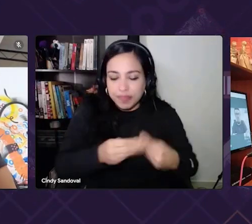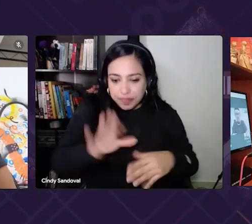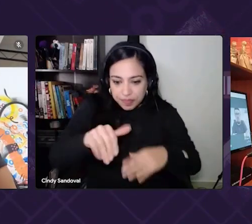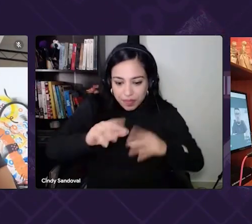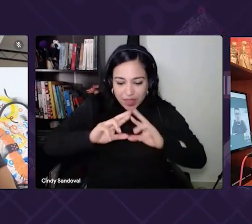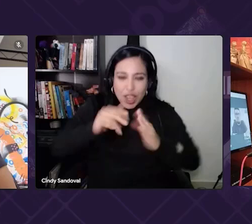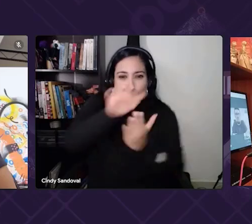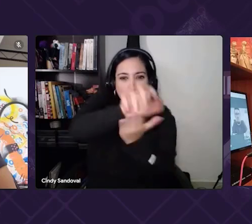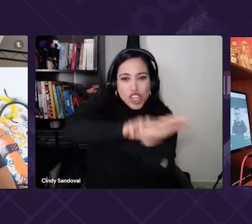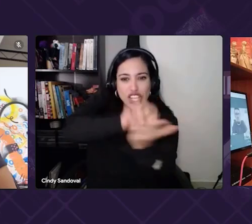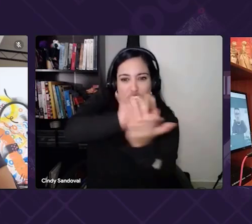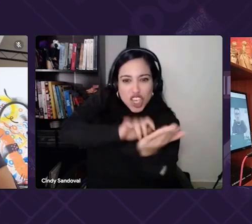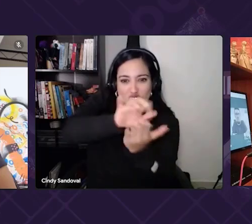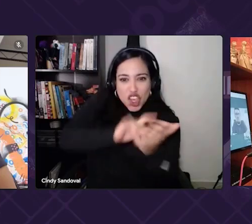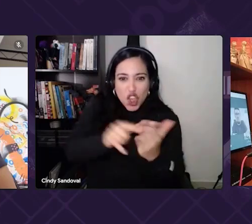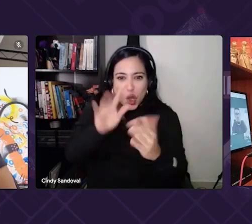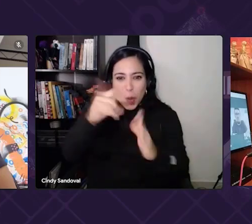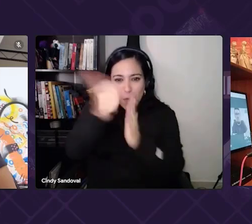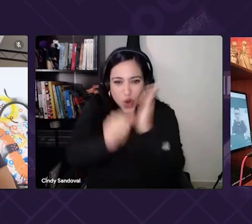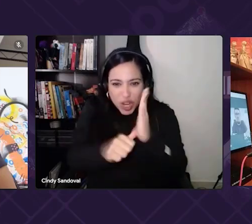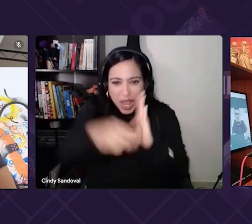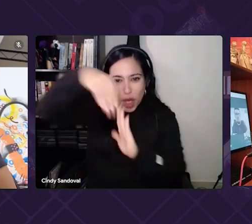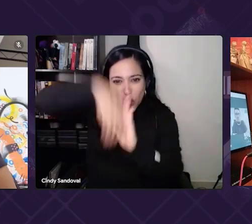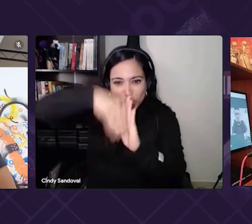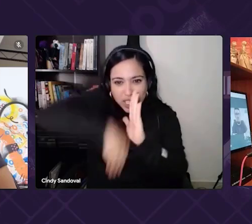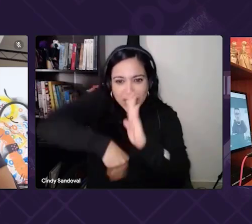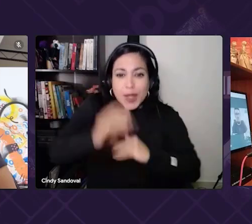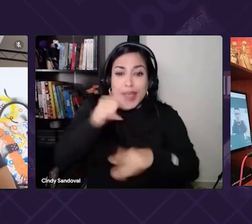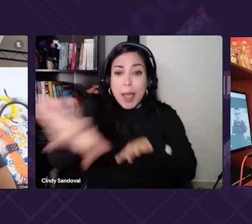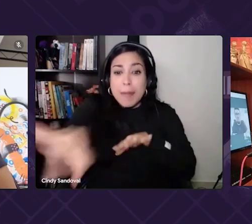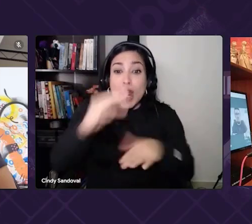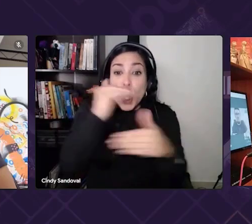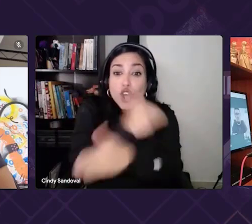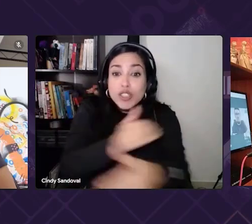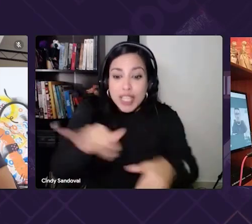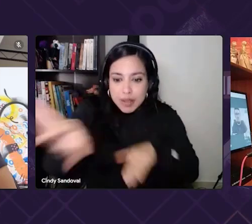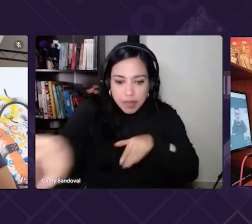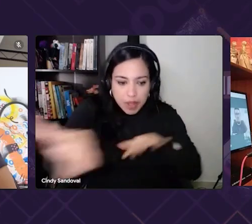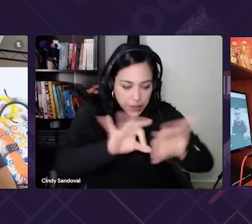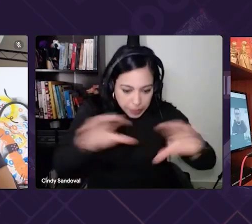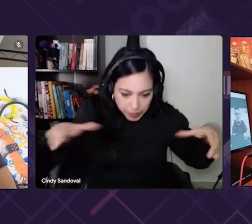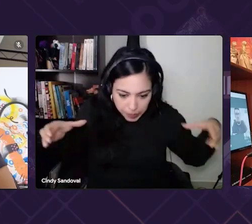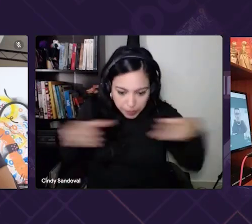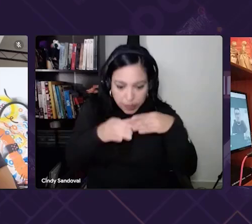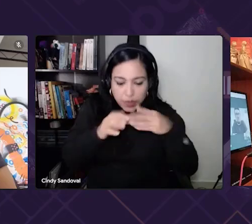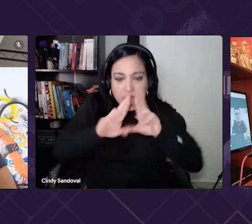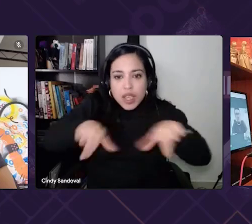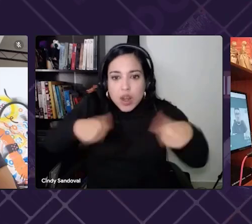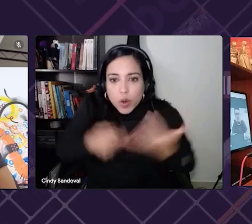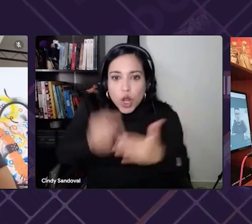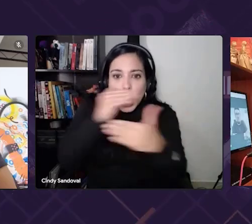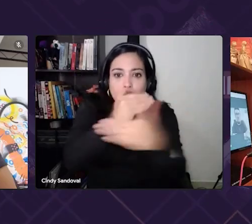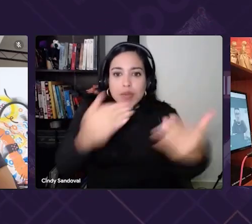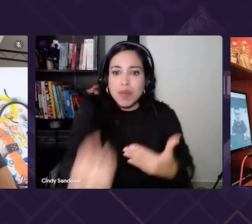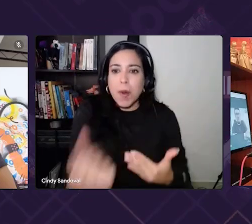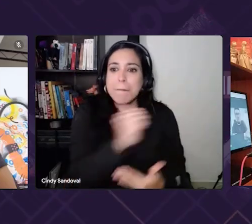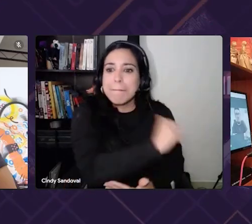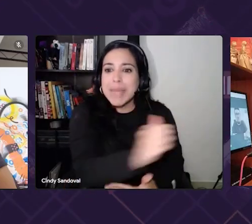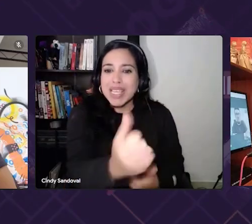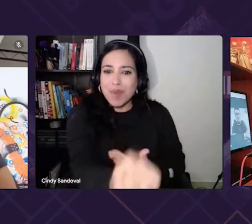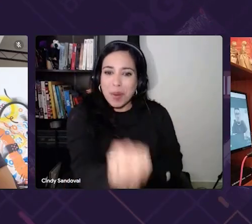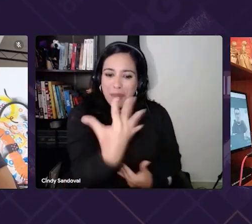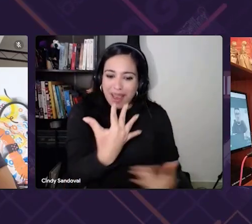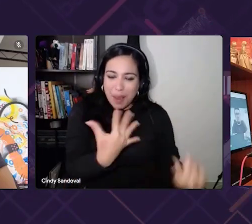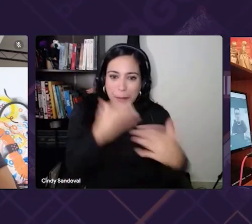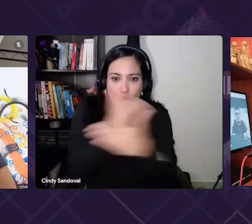editorial que se interrelaciona con los adultos profesionales de la comunicación que trabajan en el canal, de